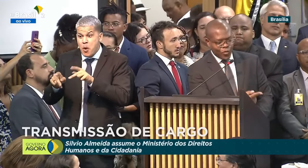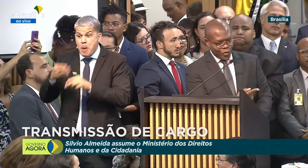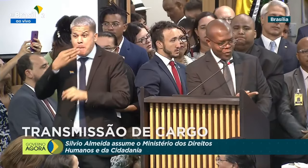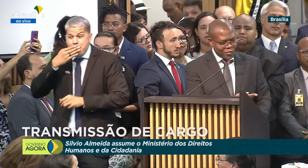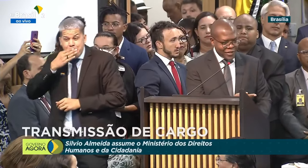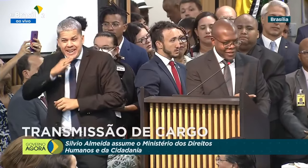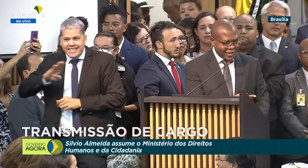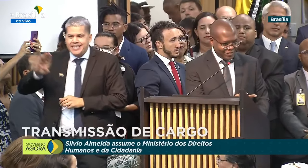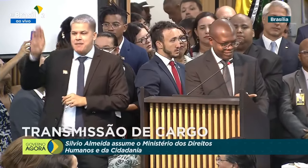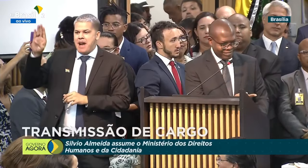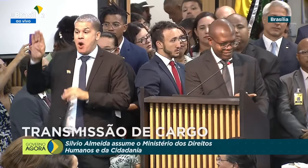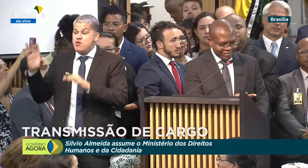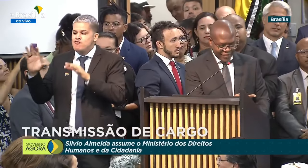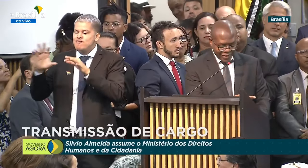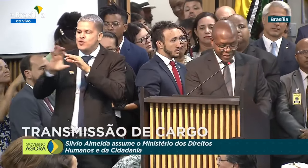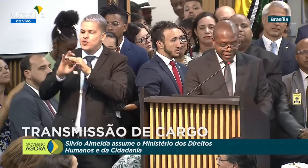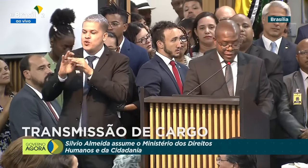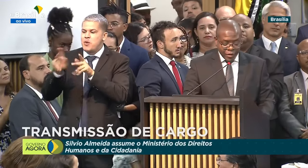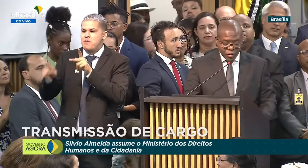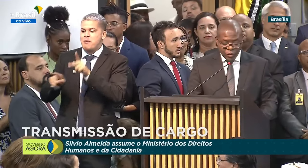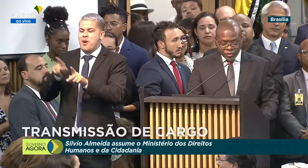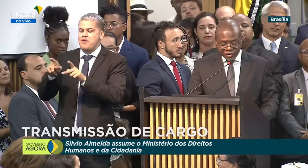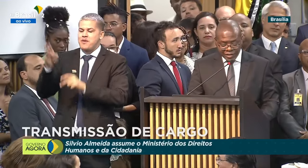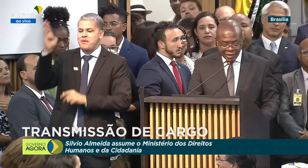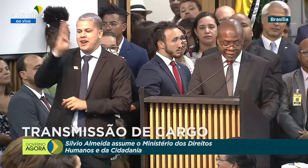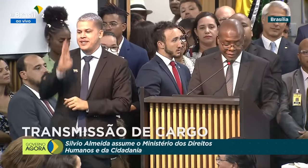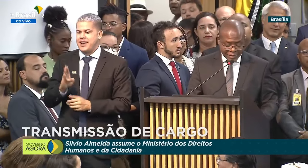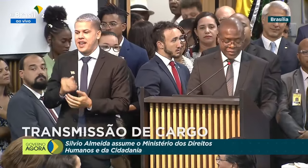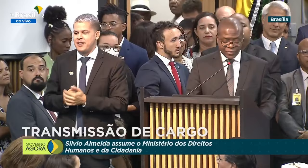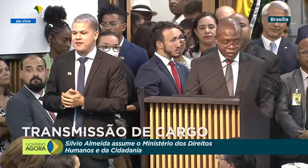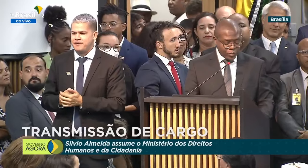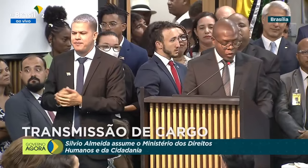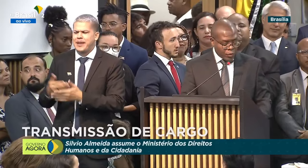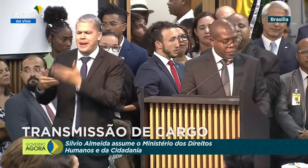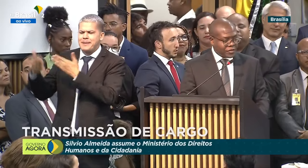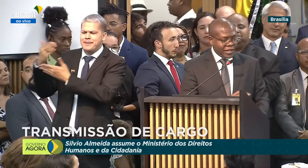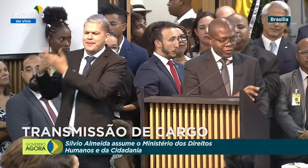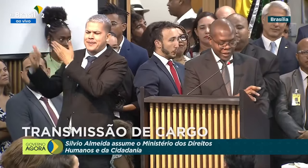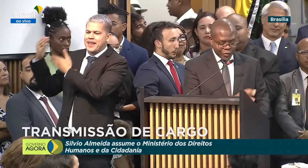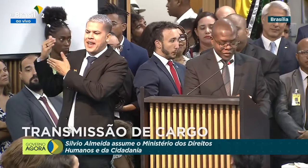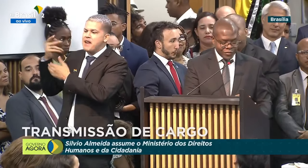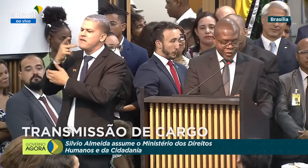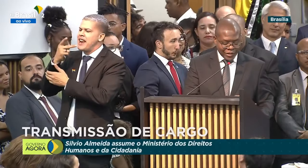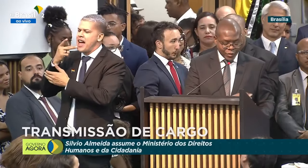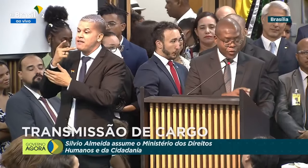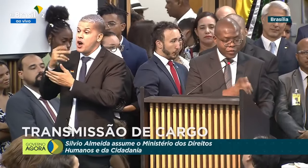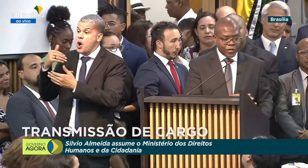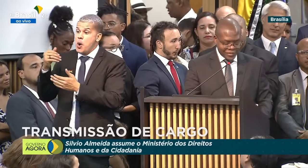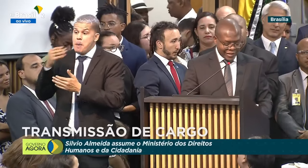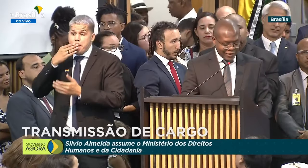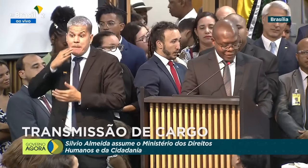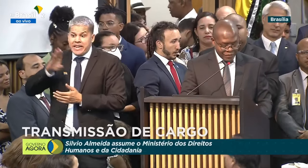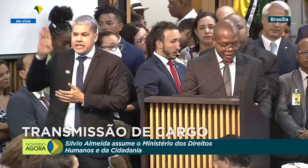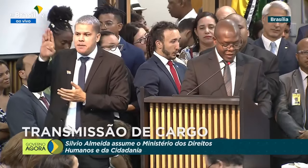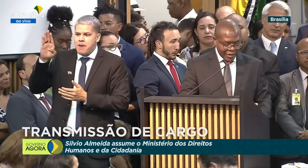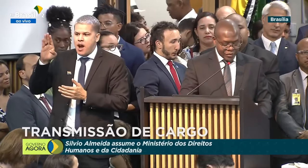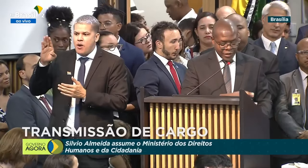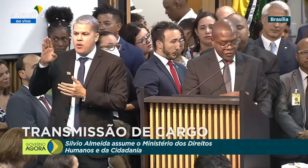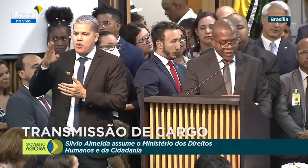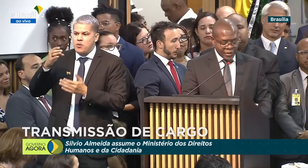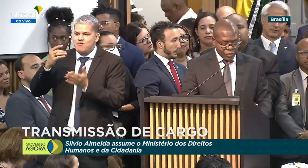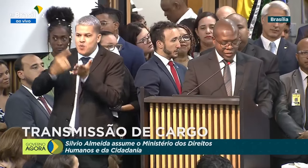com o povo brasileiro Como dizia antes nosso maior compromisso será lutar contra a violência sobretudo da violência estatal